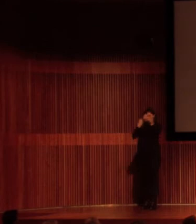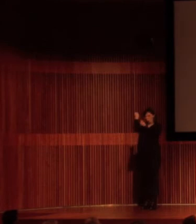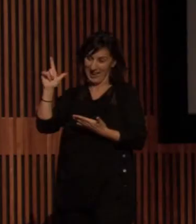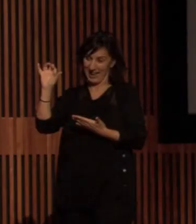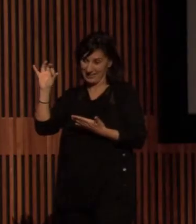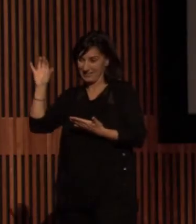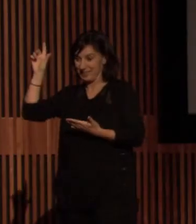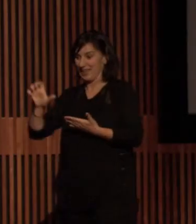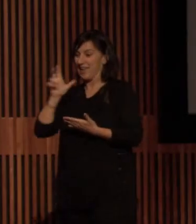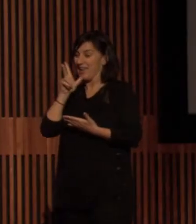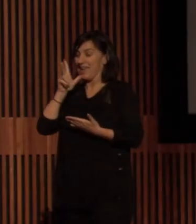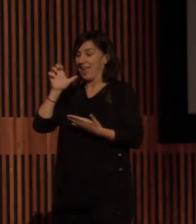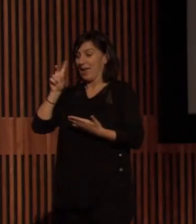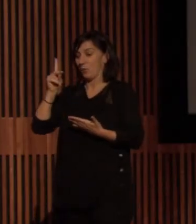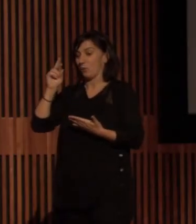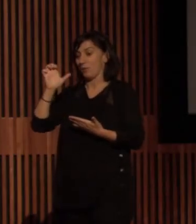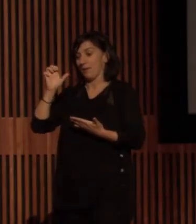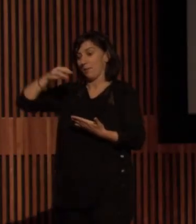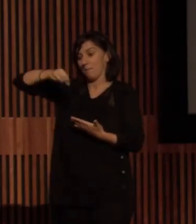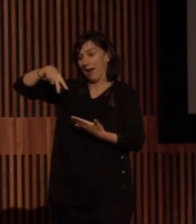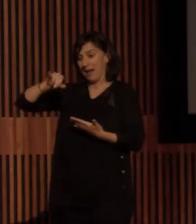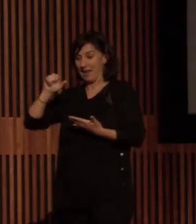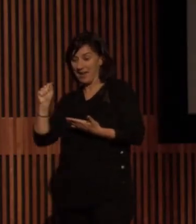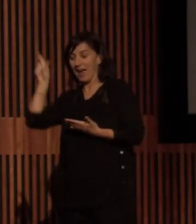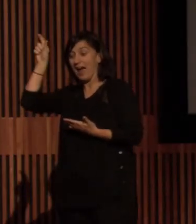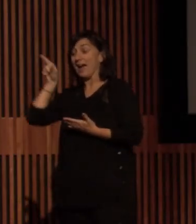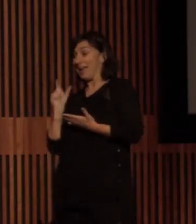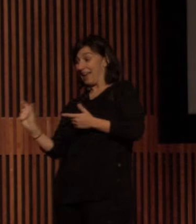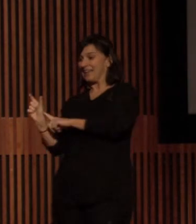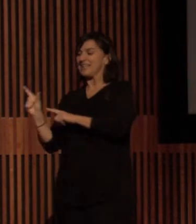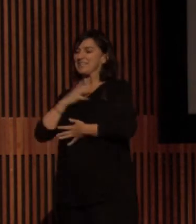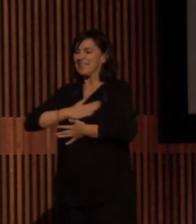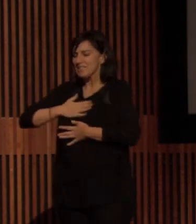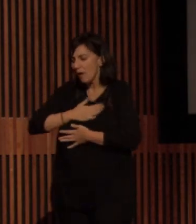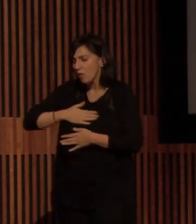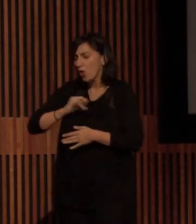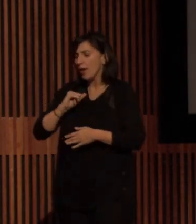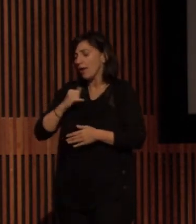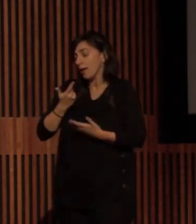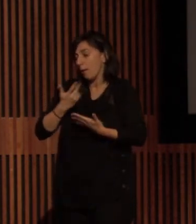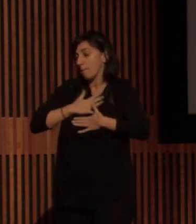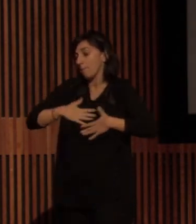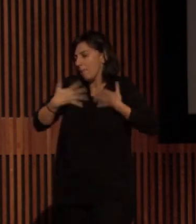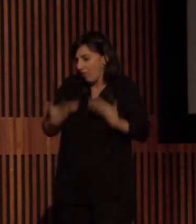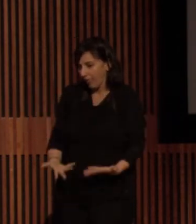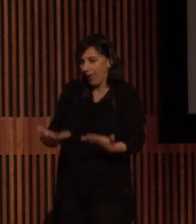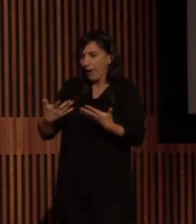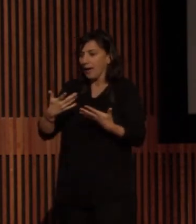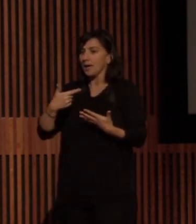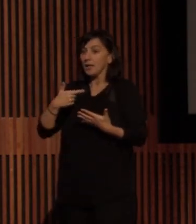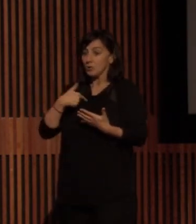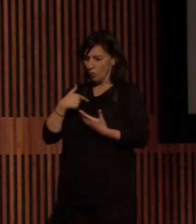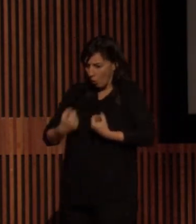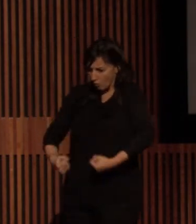eudaimonía consiste en la satisfacción y el placer que se genera cuando utilizamos nuestras fortalezas